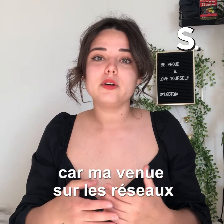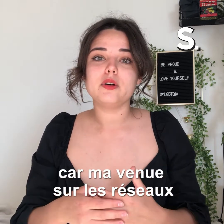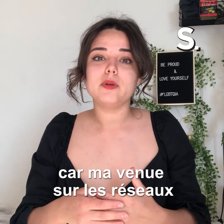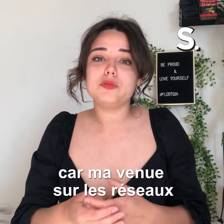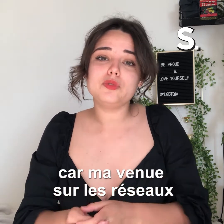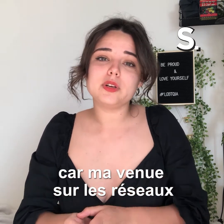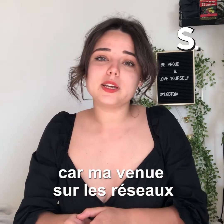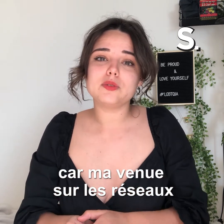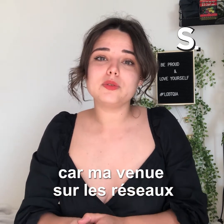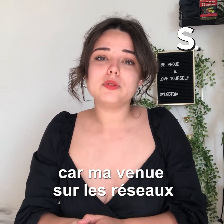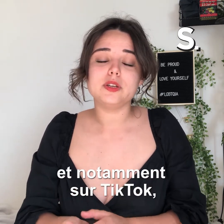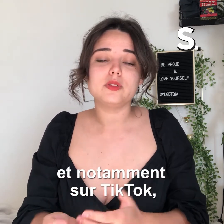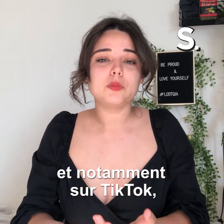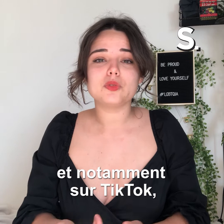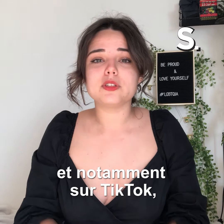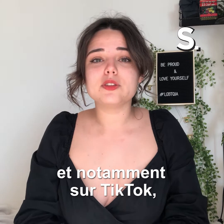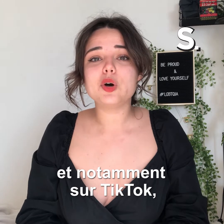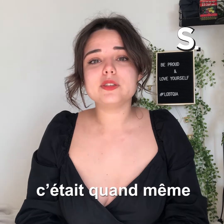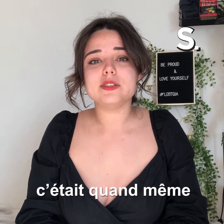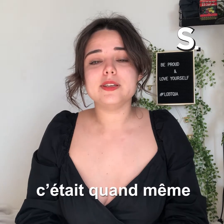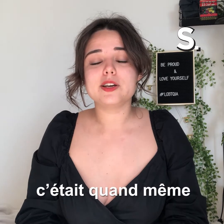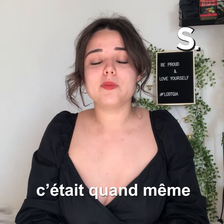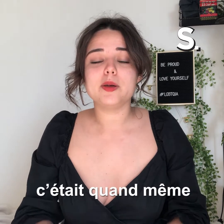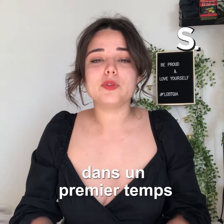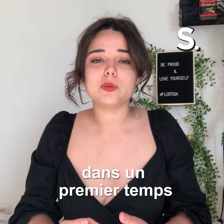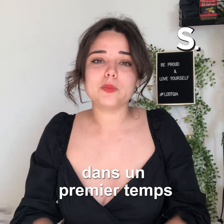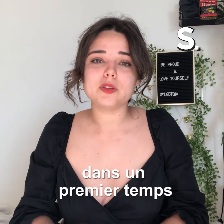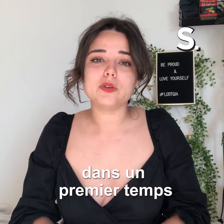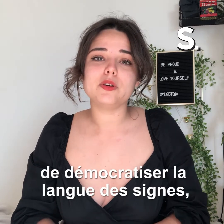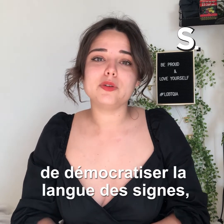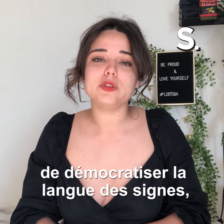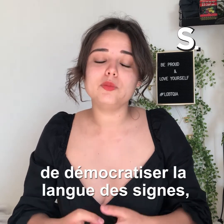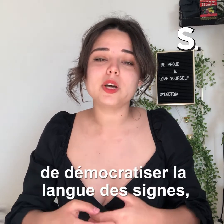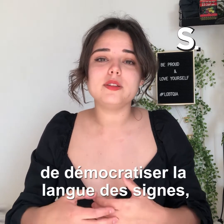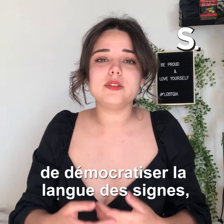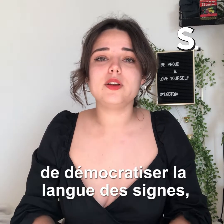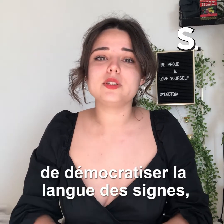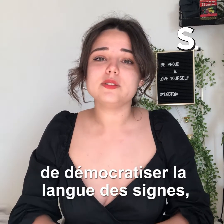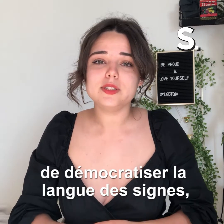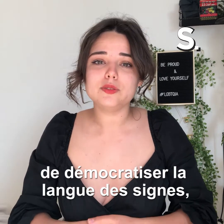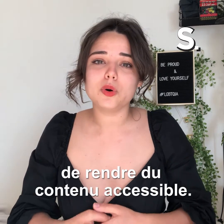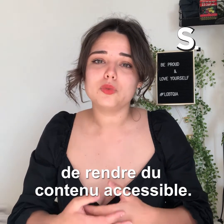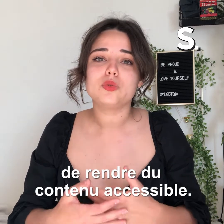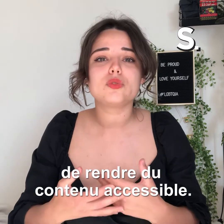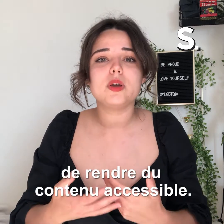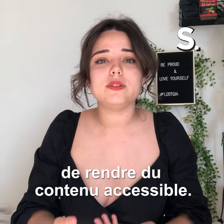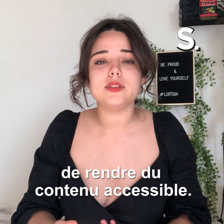ma venue sur les réseaux, et notamment sur TikTok, c'était quand même, dans un premier temps, de démocratiser la langue des signes, de rendre du contenu accessible.